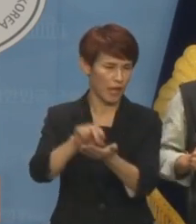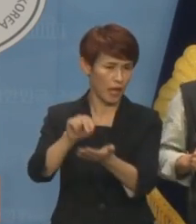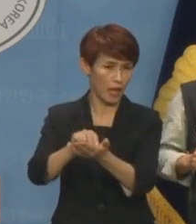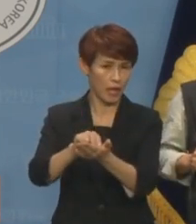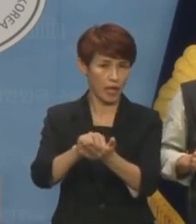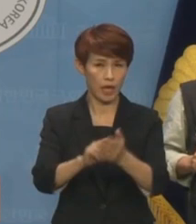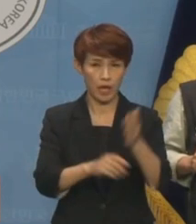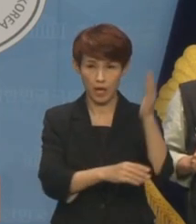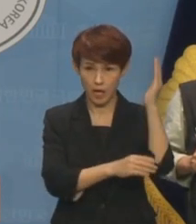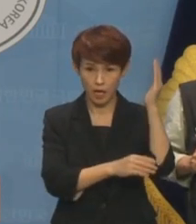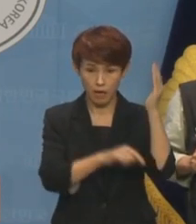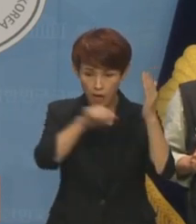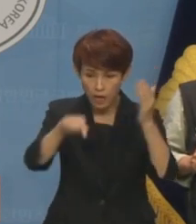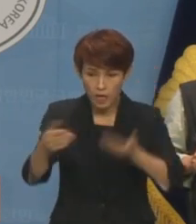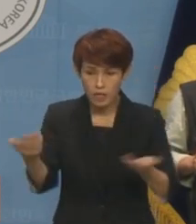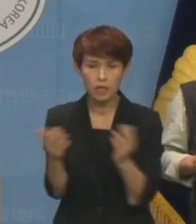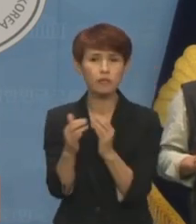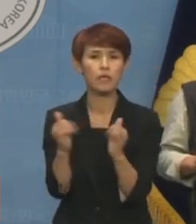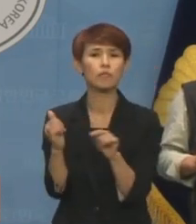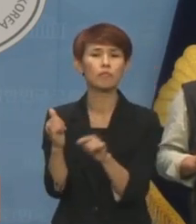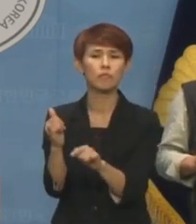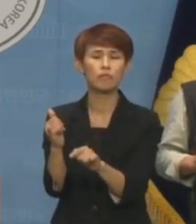그곳에서 일하고 있는 노동자들은